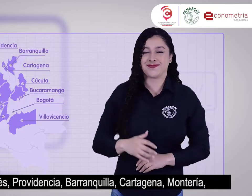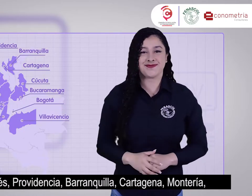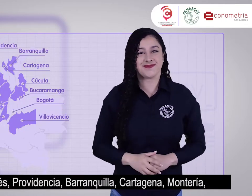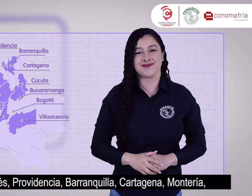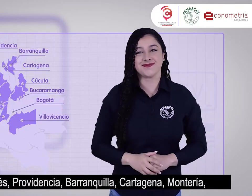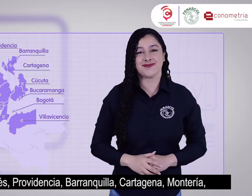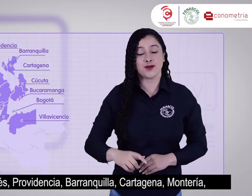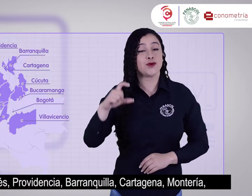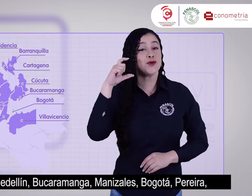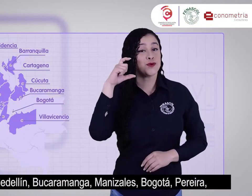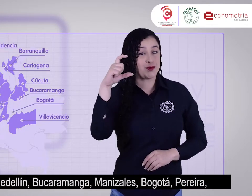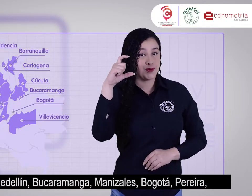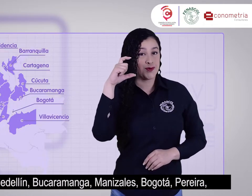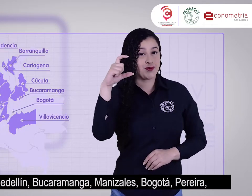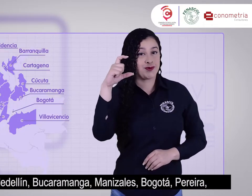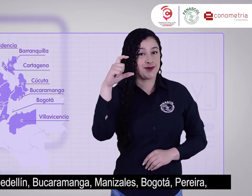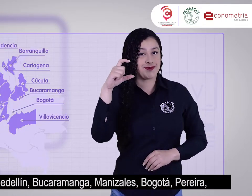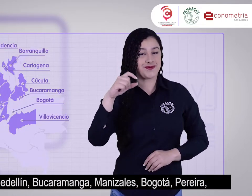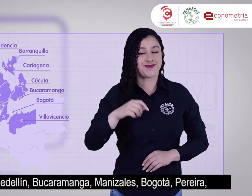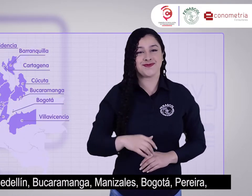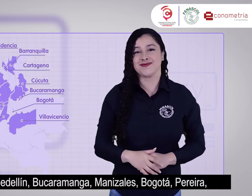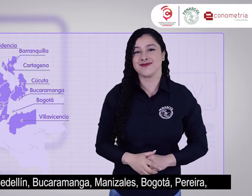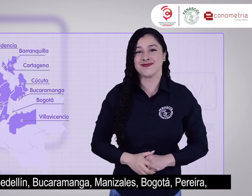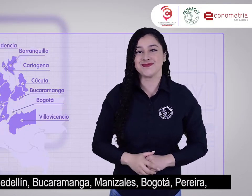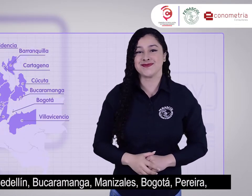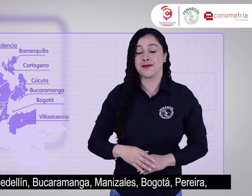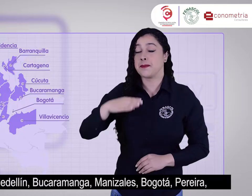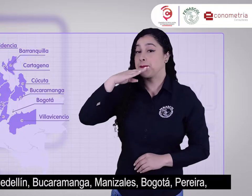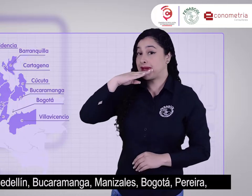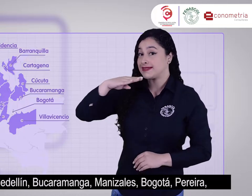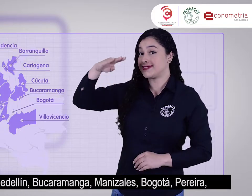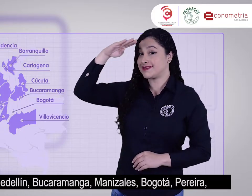Cúcuta Medellín